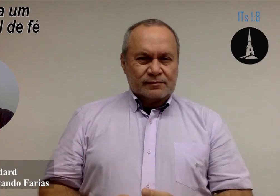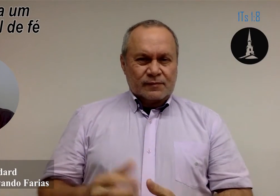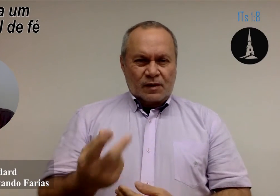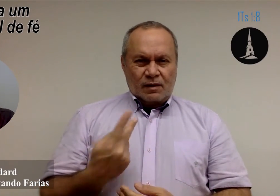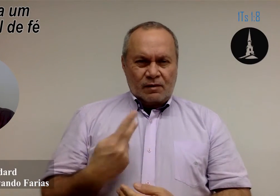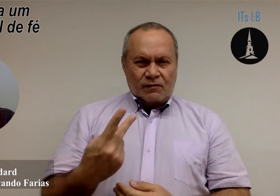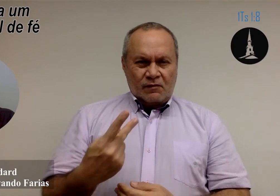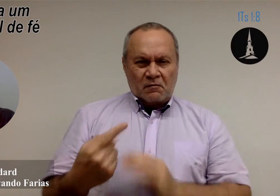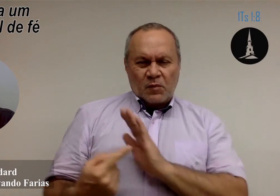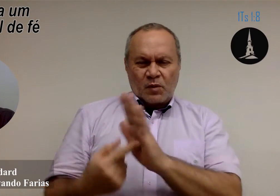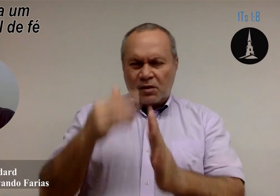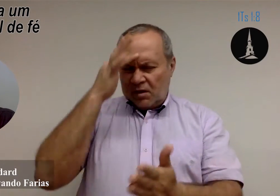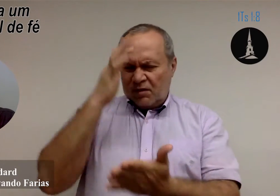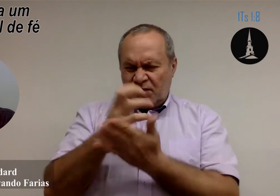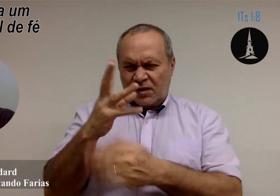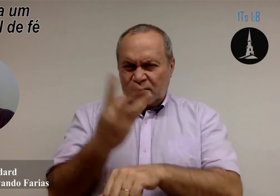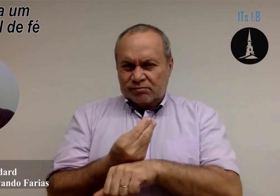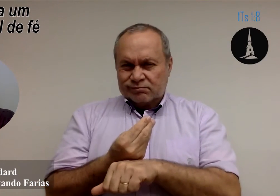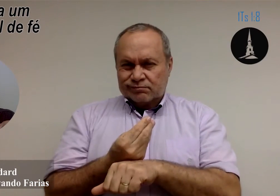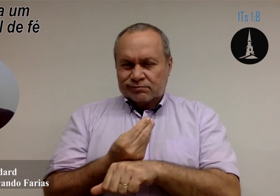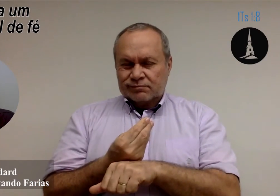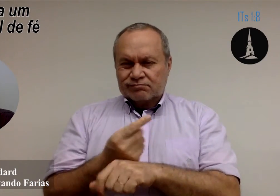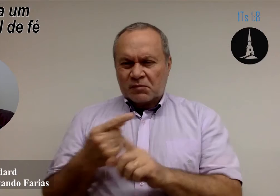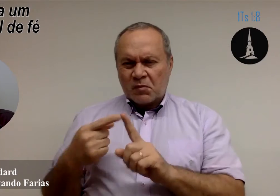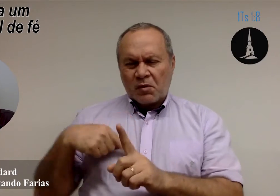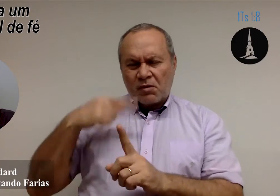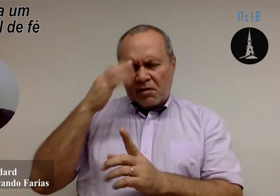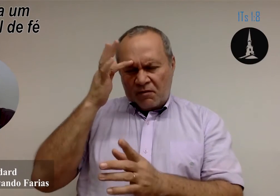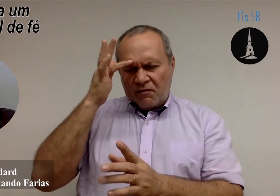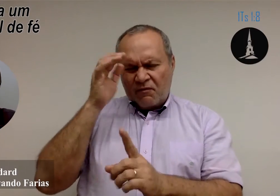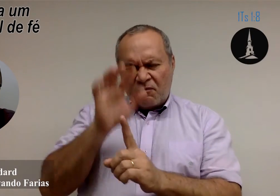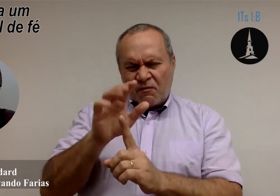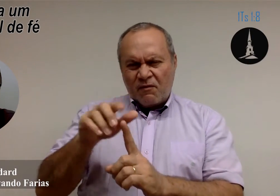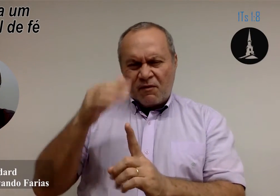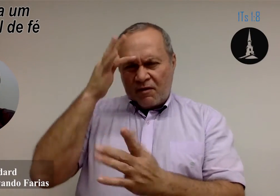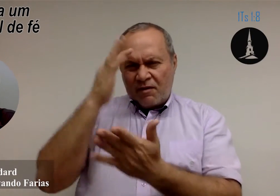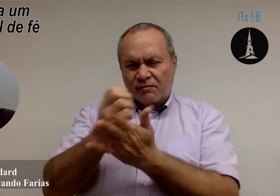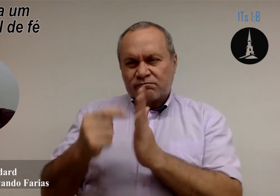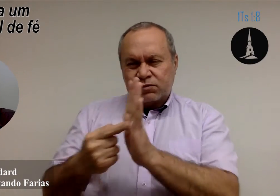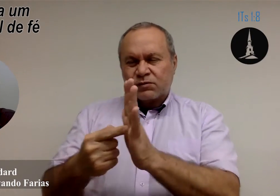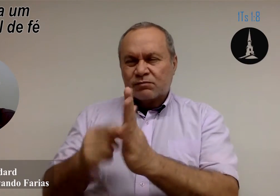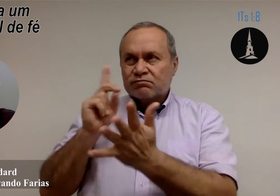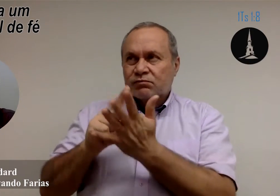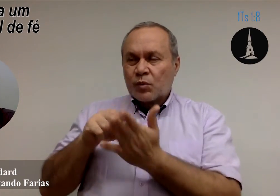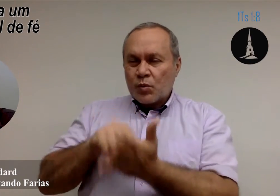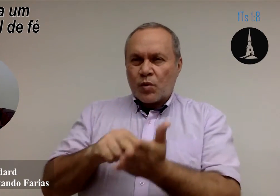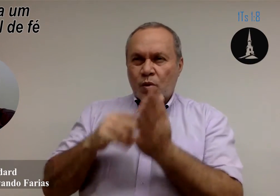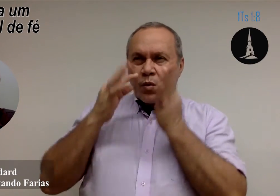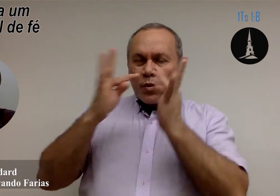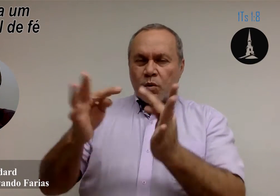de fé como igreja, na medida em que cada um de nós formos crentes com essa fé